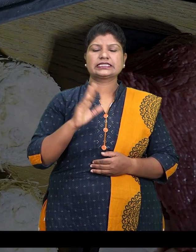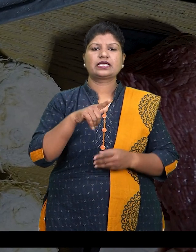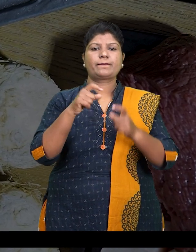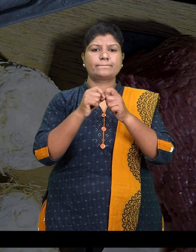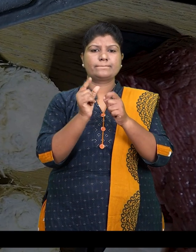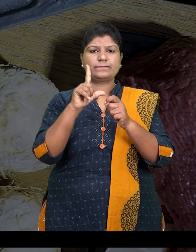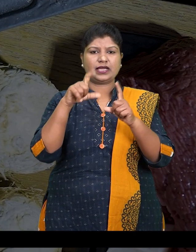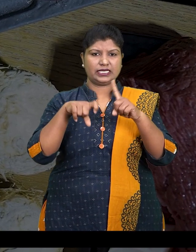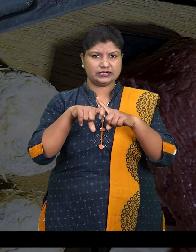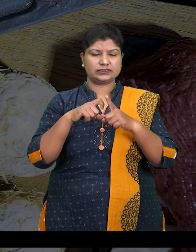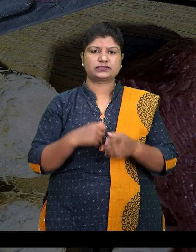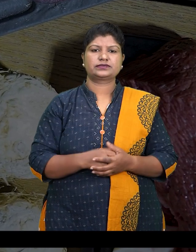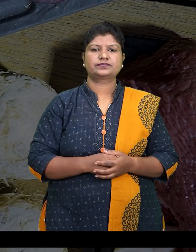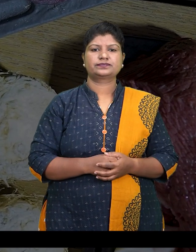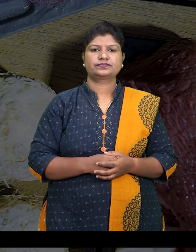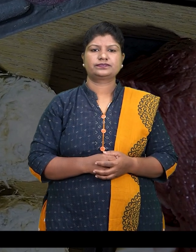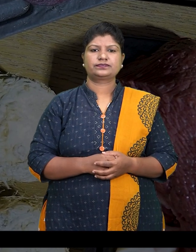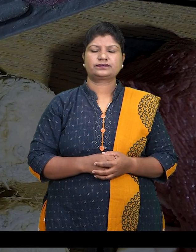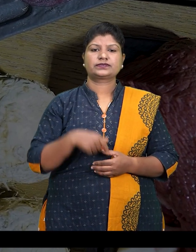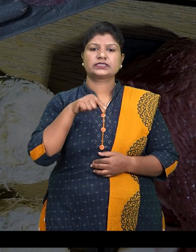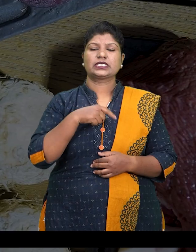तो बड़ी आंत